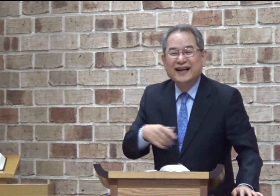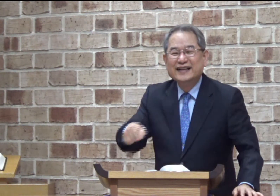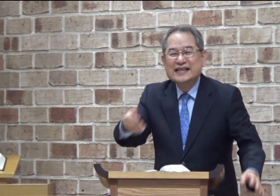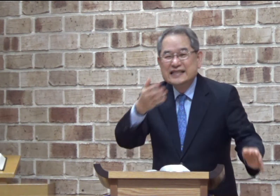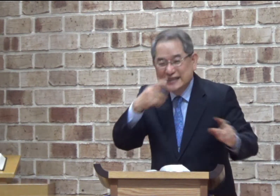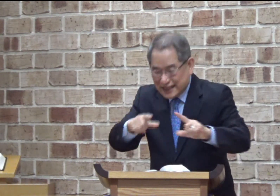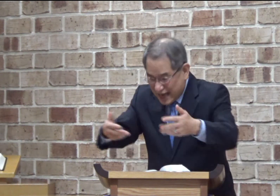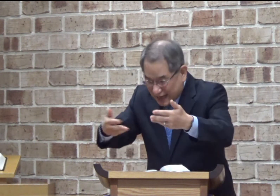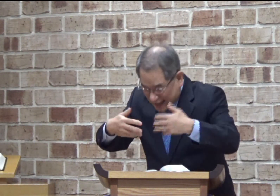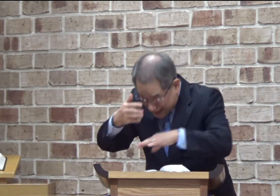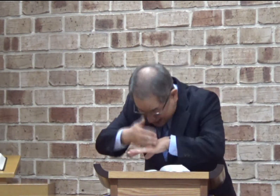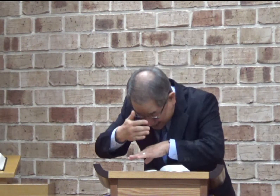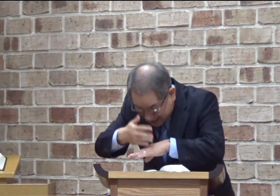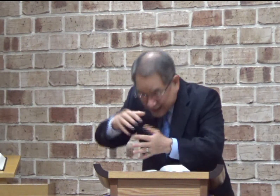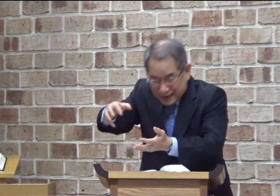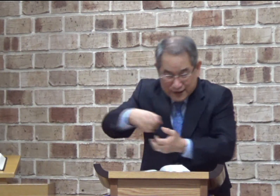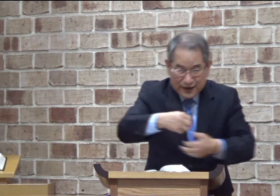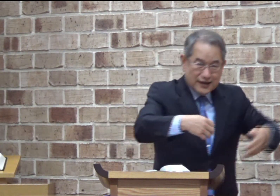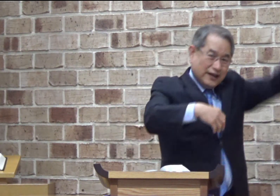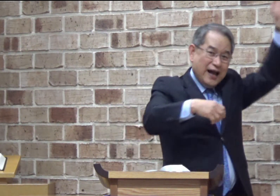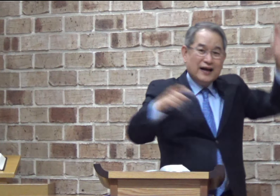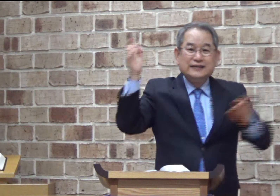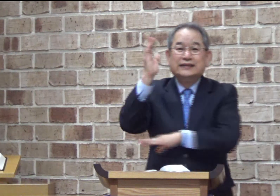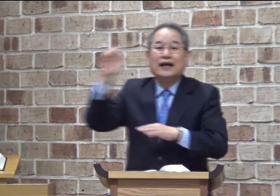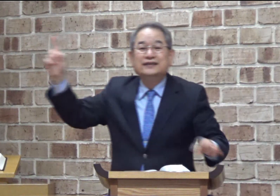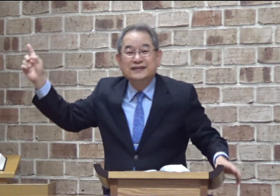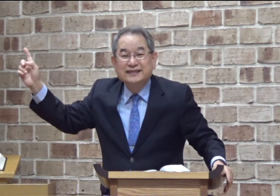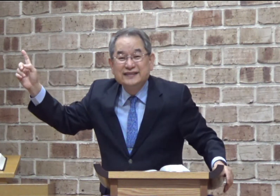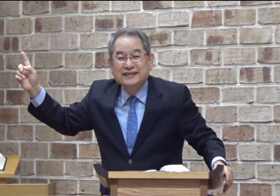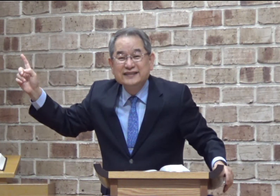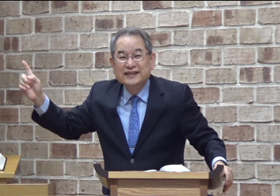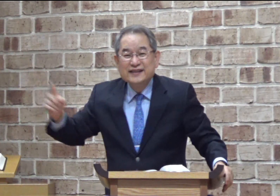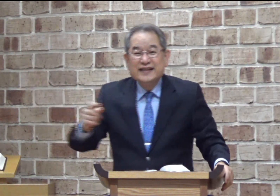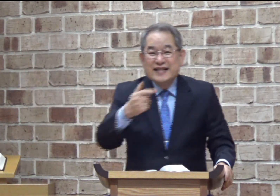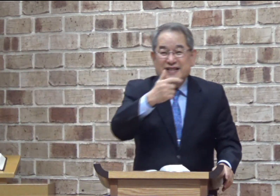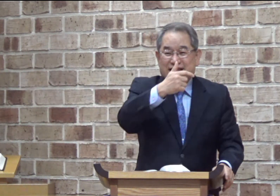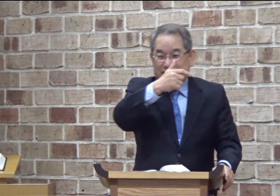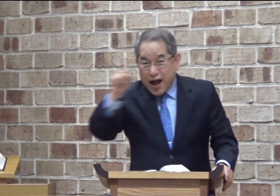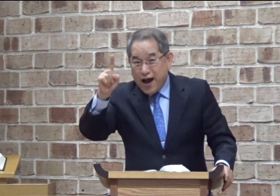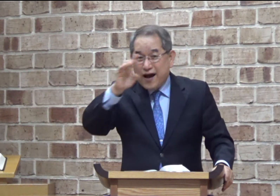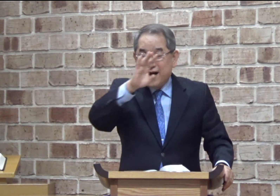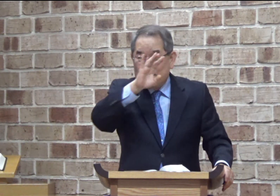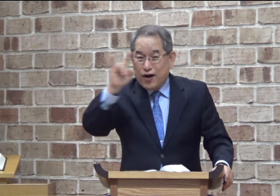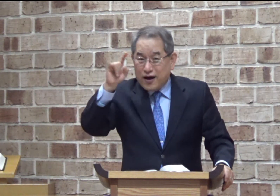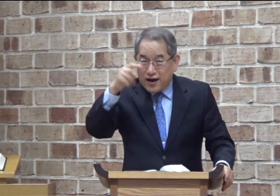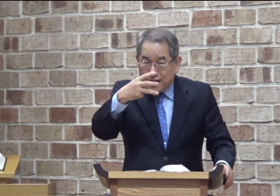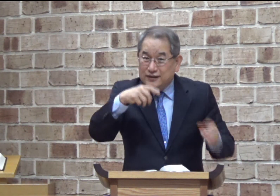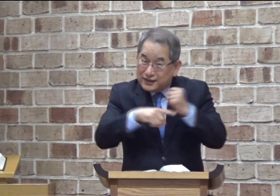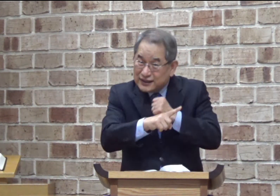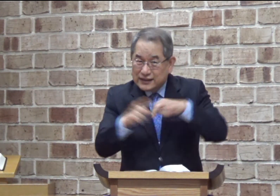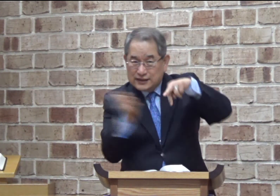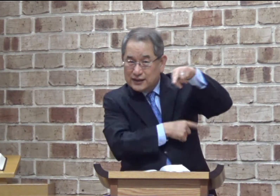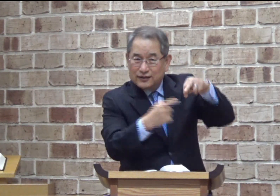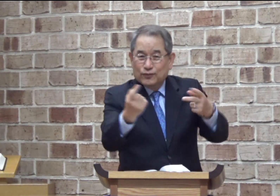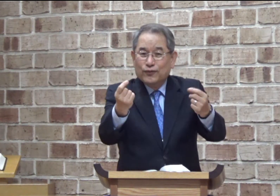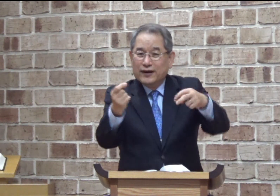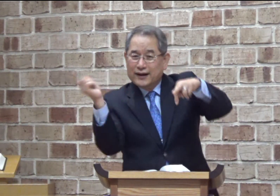아마 나발의 아내가 아니었으면 다 죽임을 당했을지 모르겠습니다. 음식을 가지고